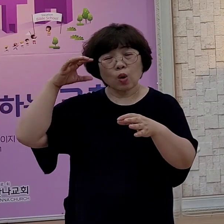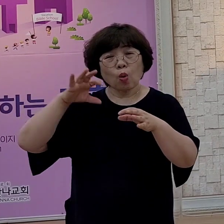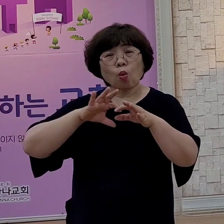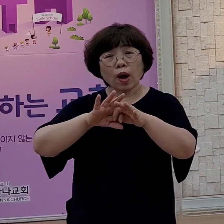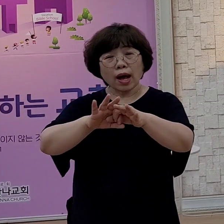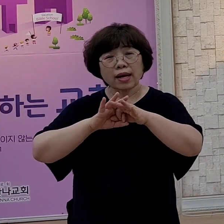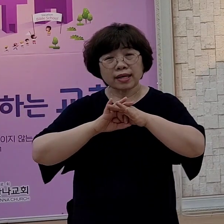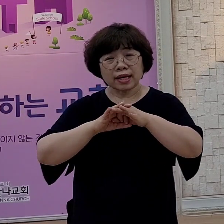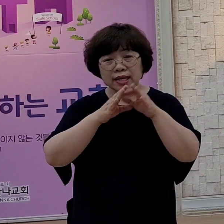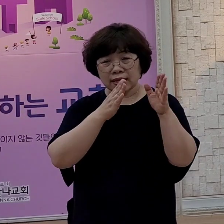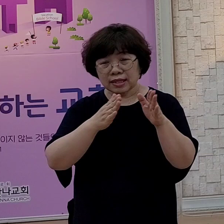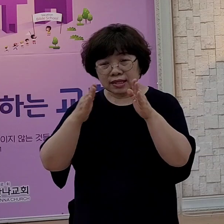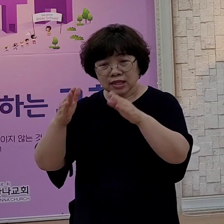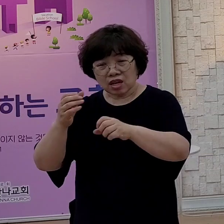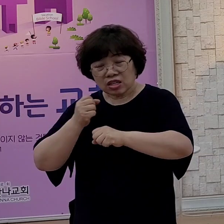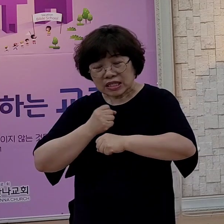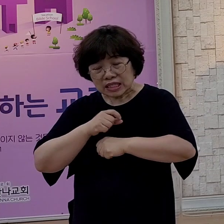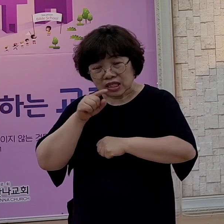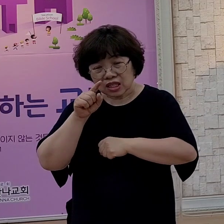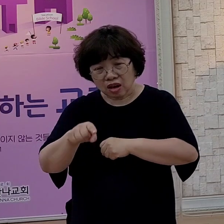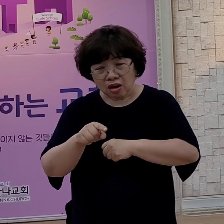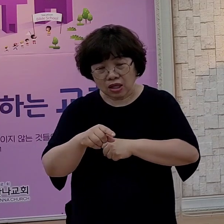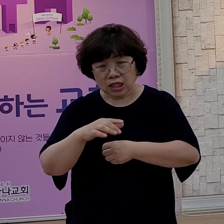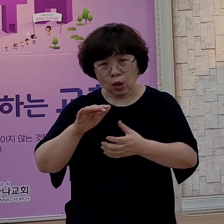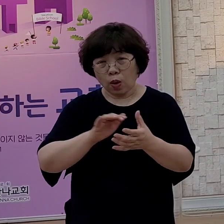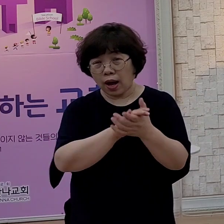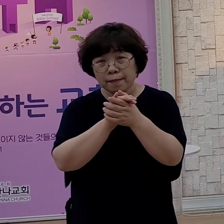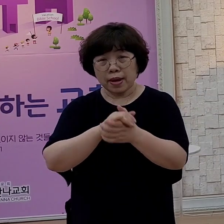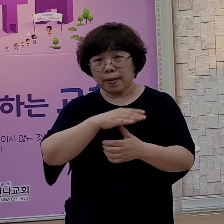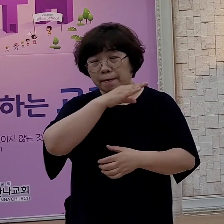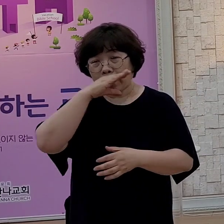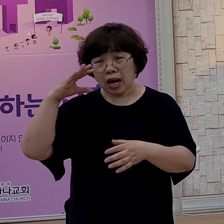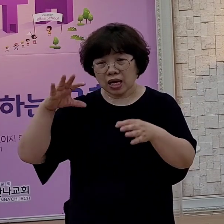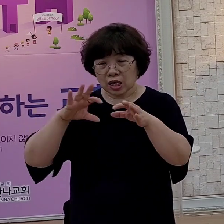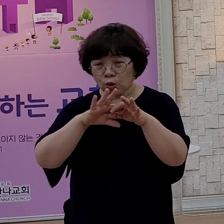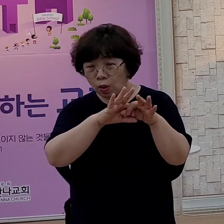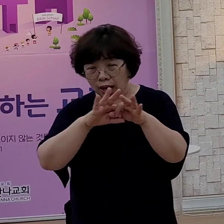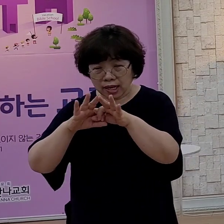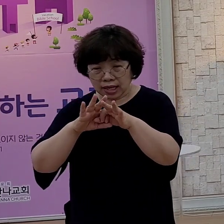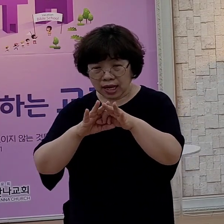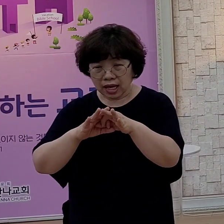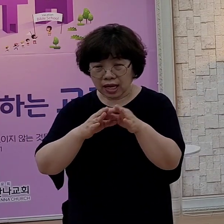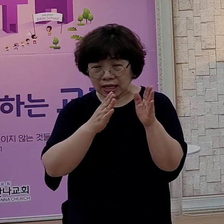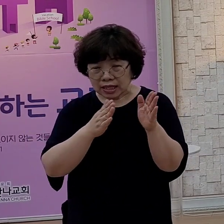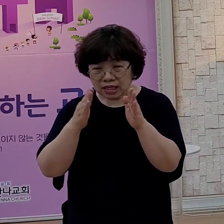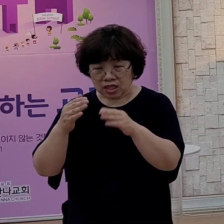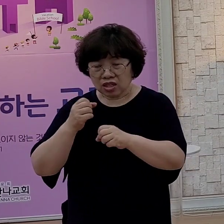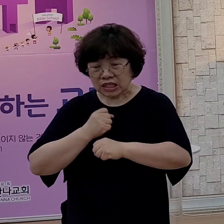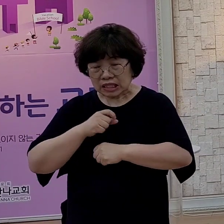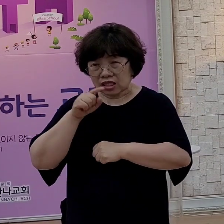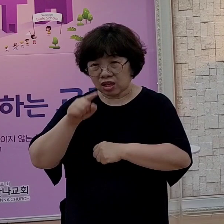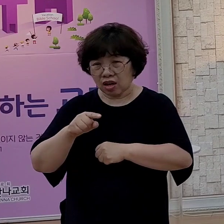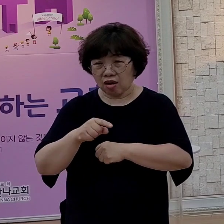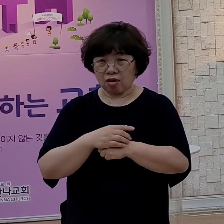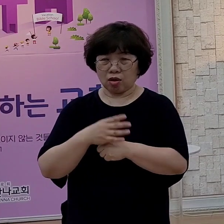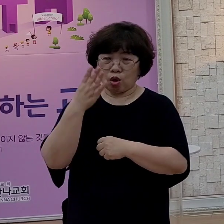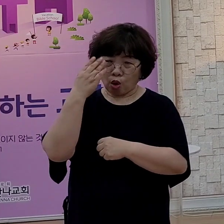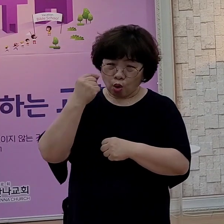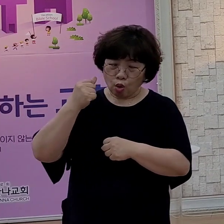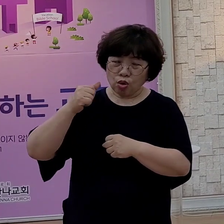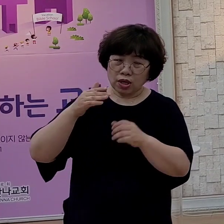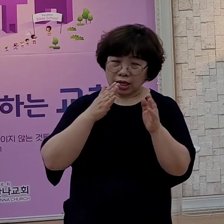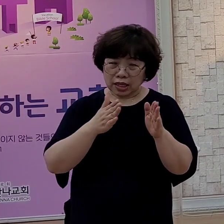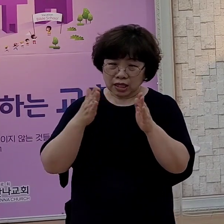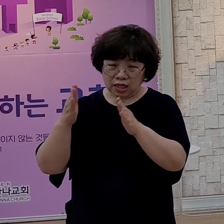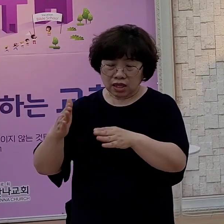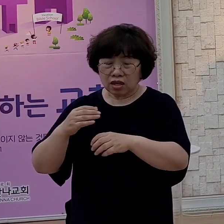질서를 유지하도록 하는 그게 화평이에요. 올바른 관계와 질서를 조화롭게 유지하는,